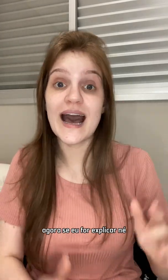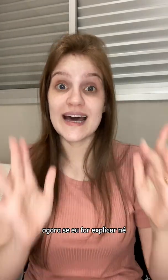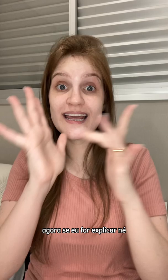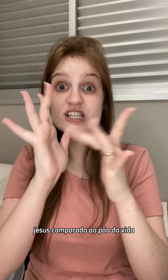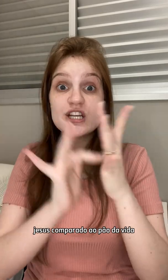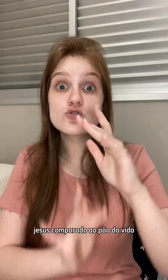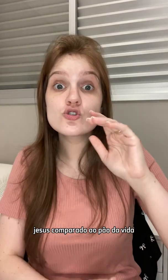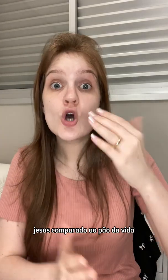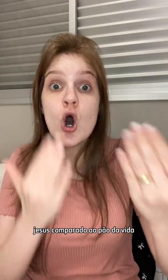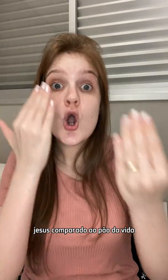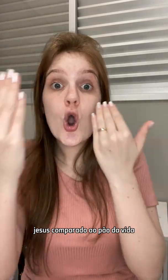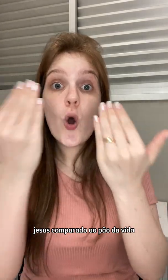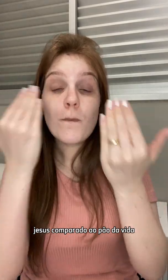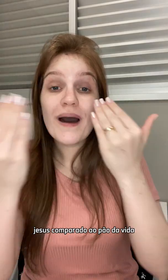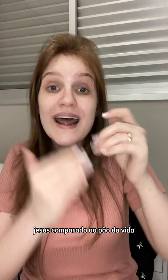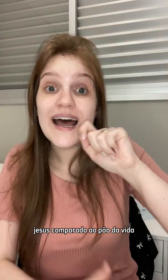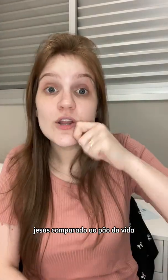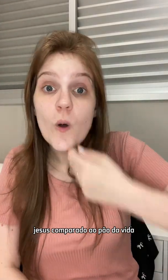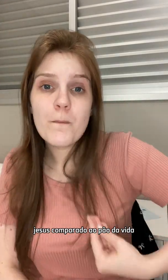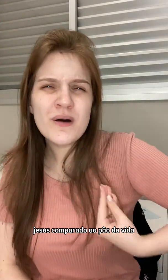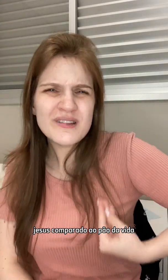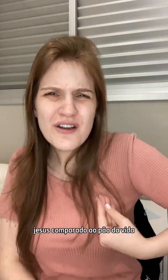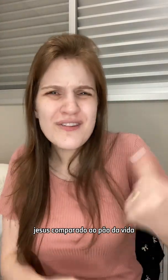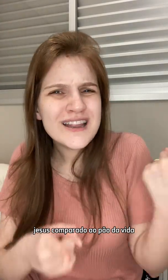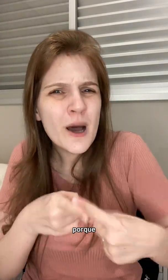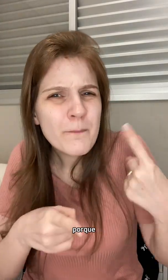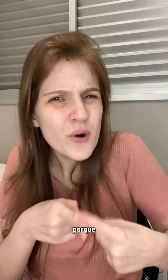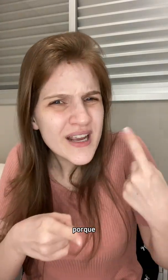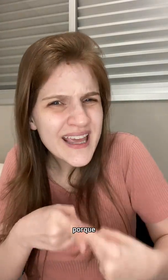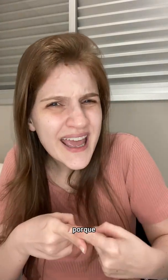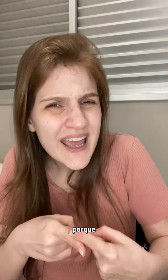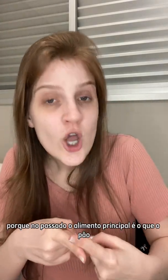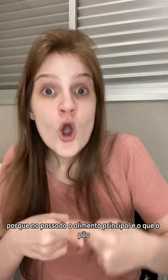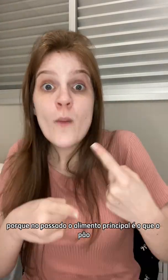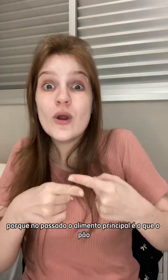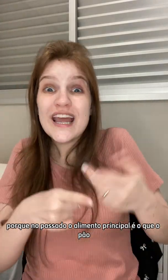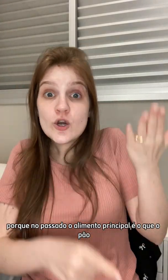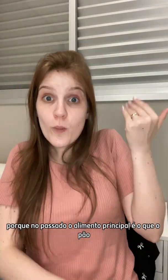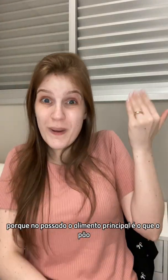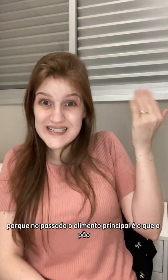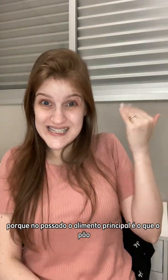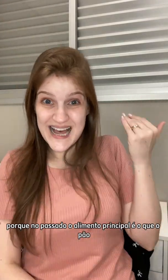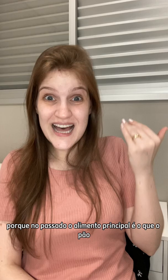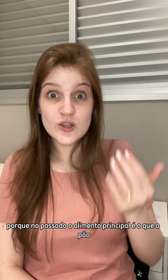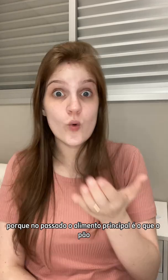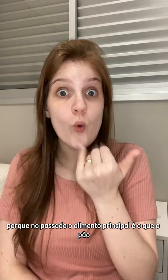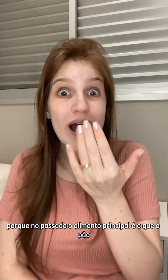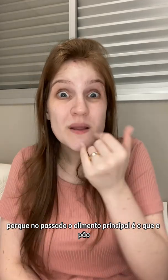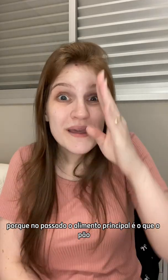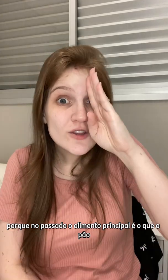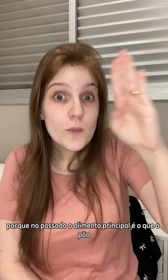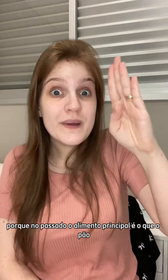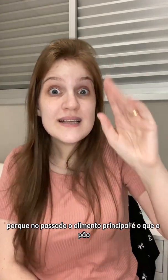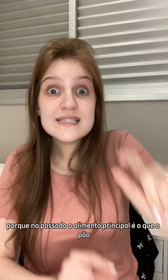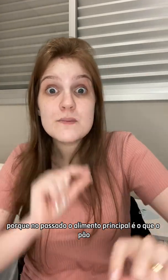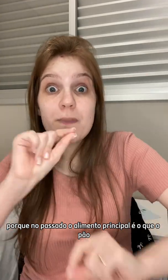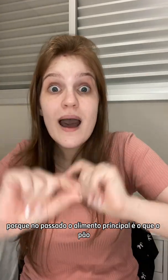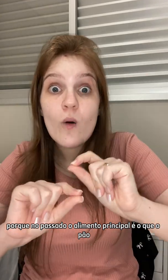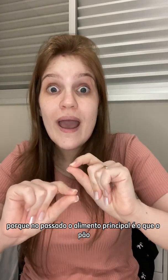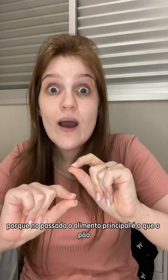né? Jesus comparado ao pão da vida. Por quê? Porque no passado o alimento principal é o